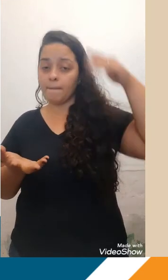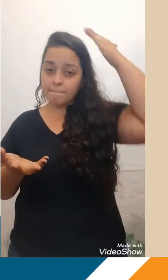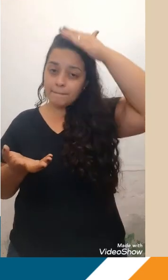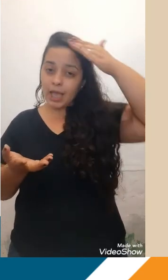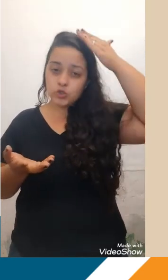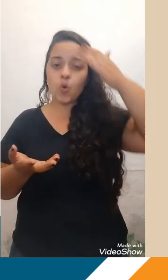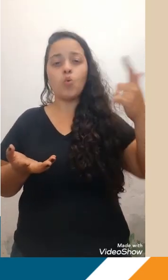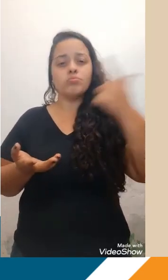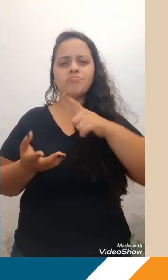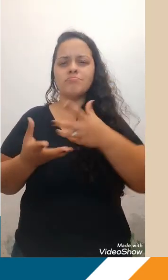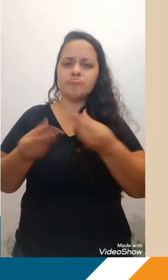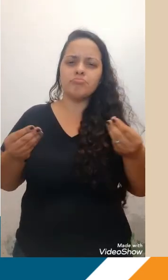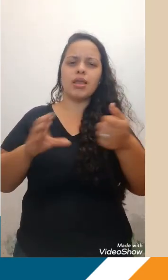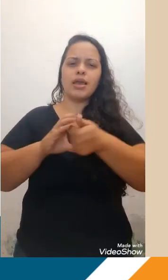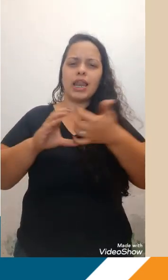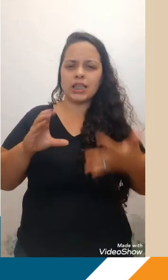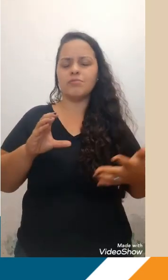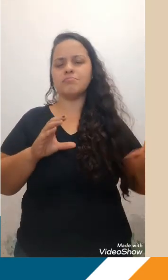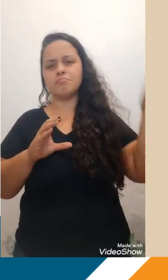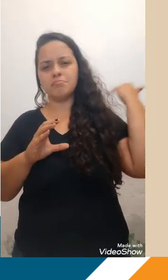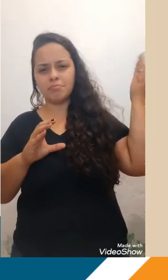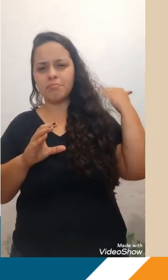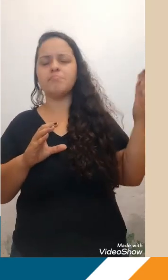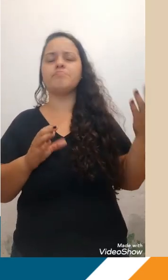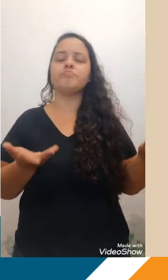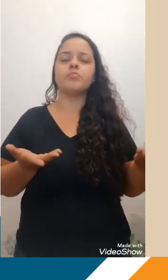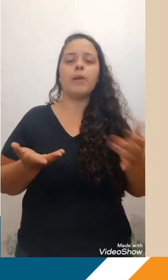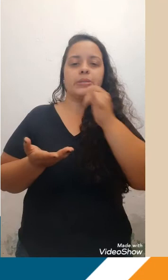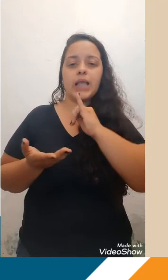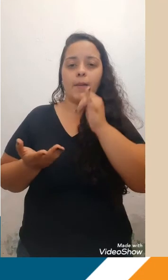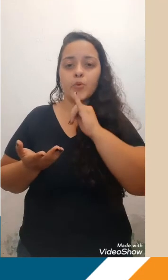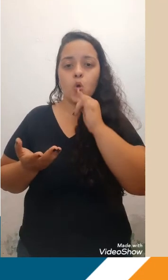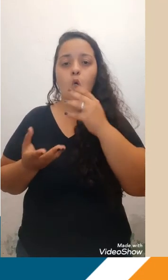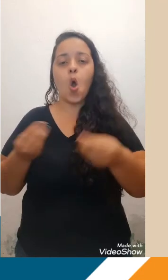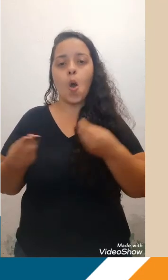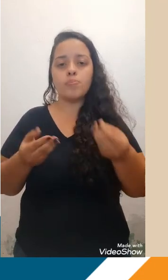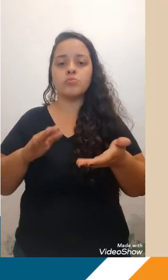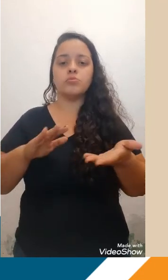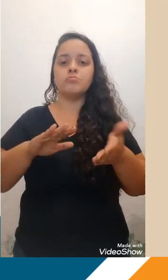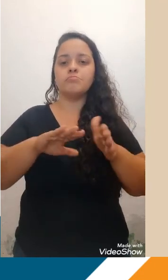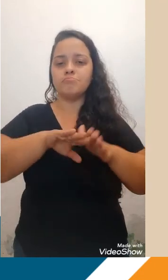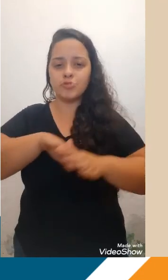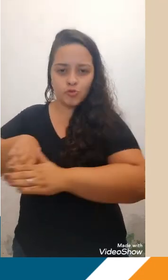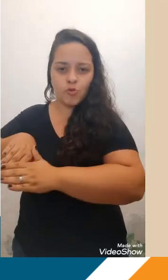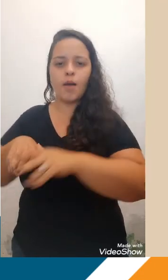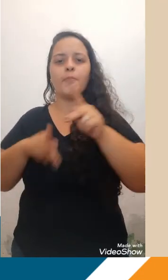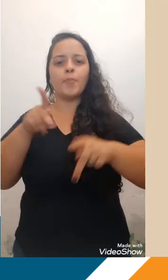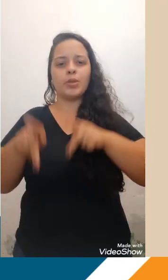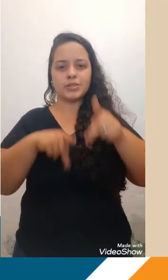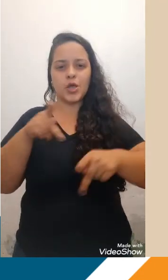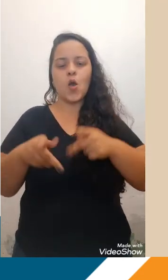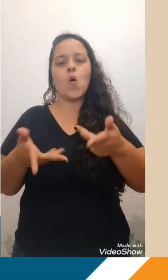mexicano conservou várias características do seu período colonial, como, por exemplo, a exclusão da participação